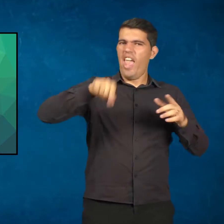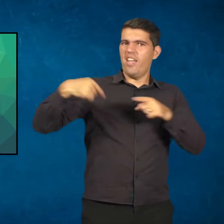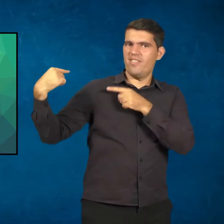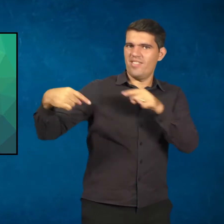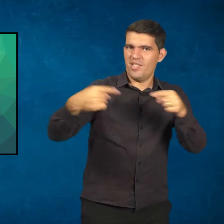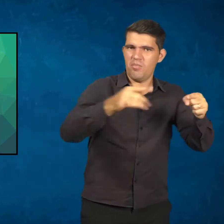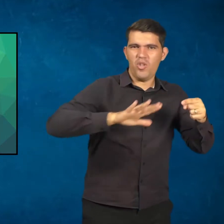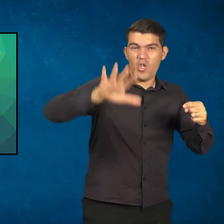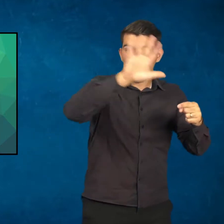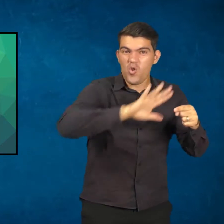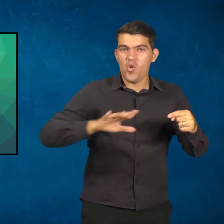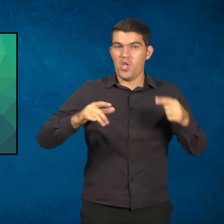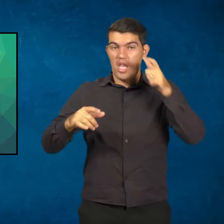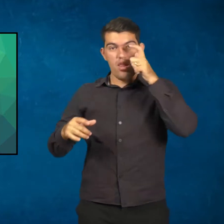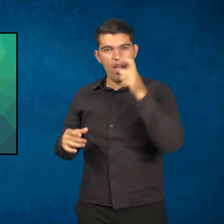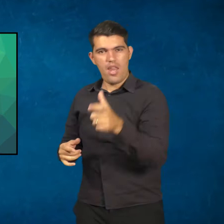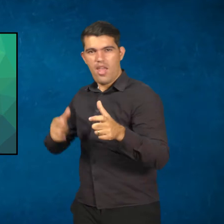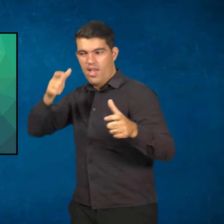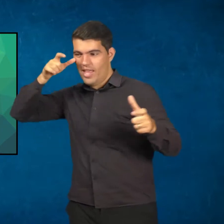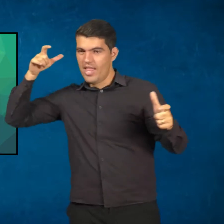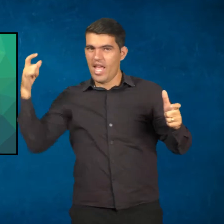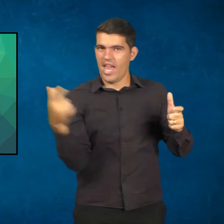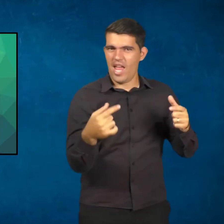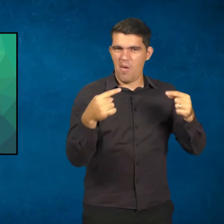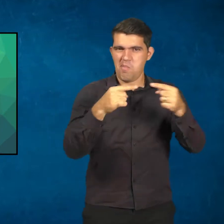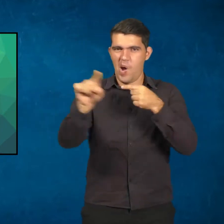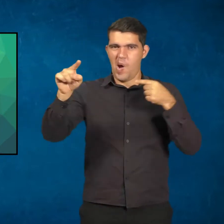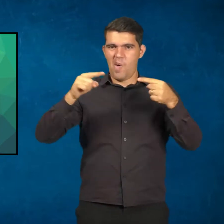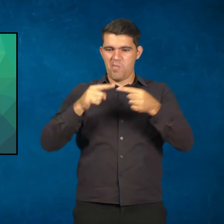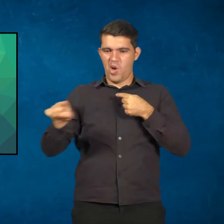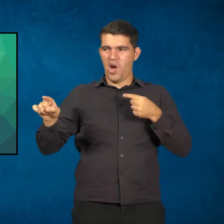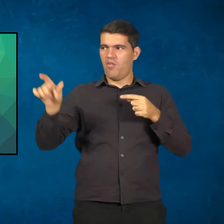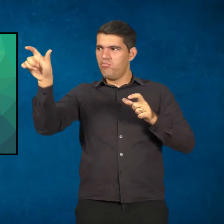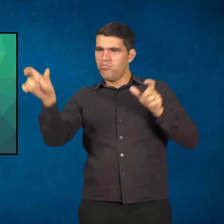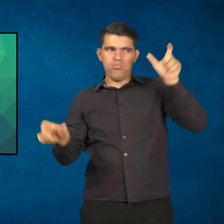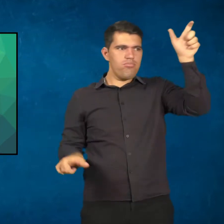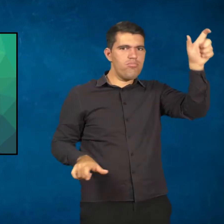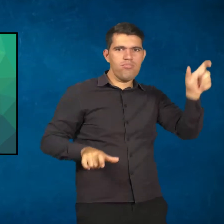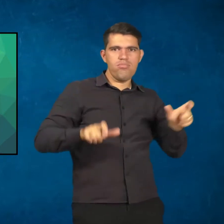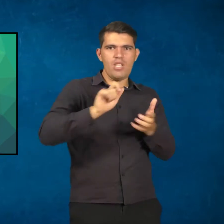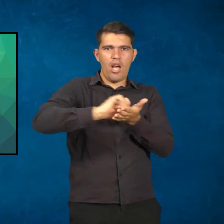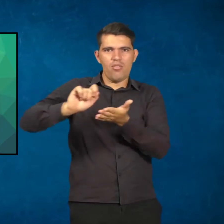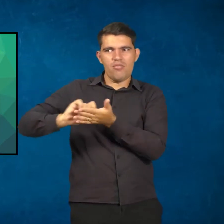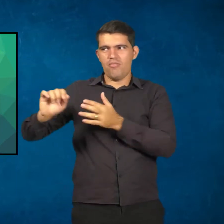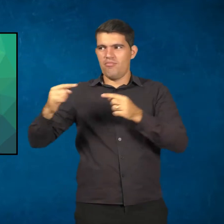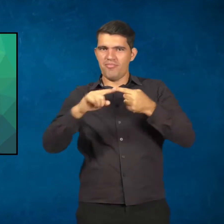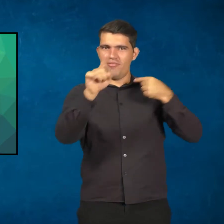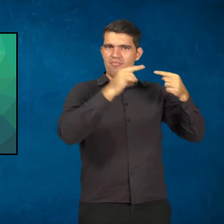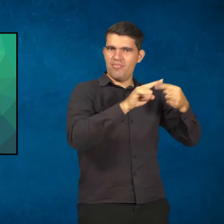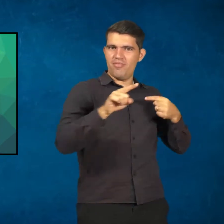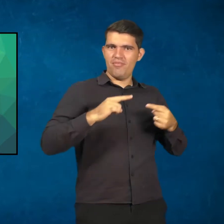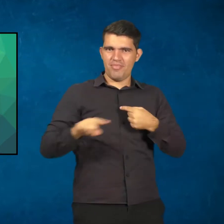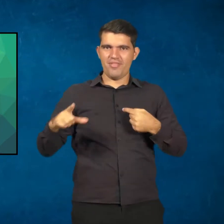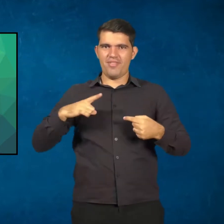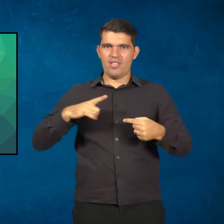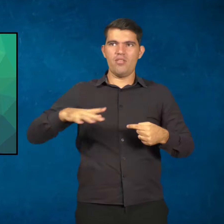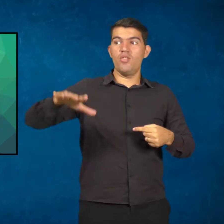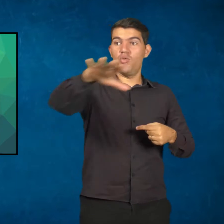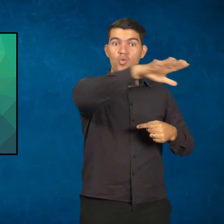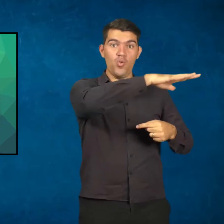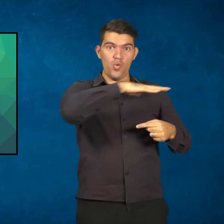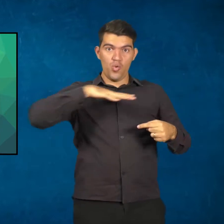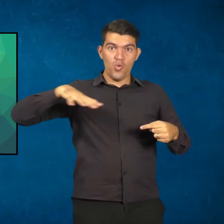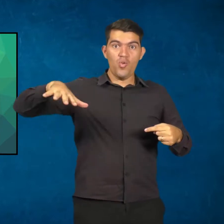disputas, de conflitos de interesses, de diferentes atores, numa arena em que